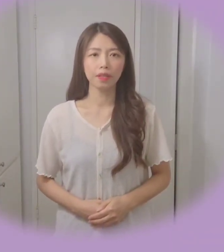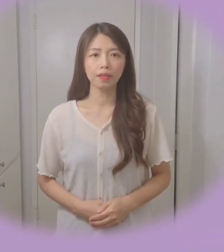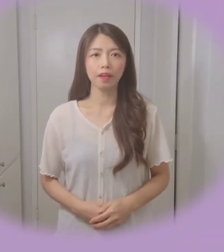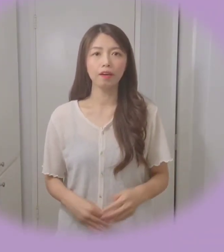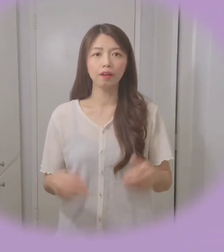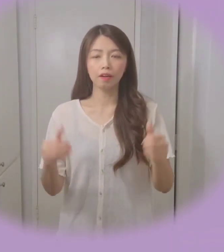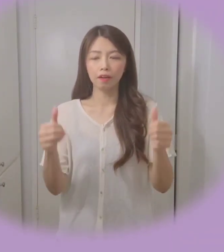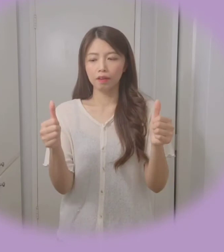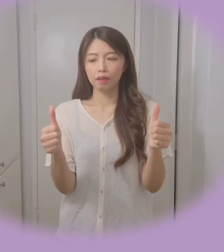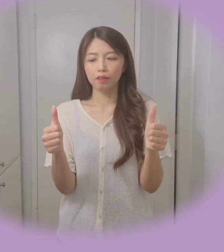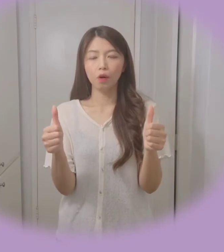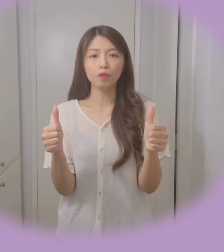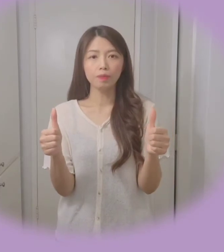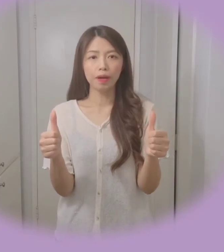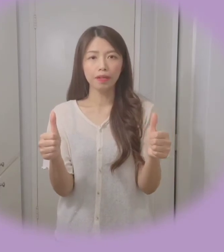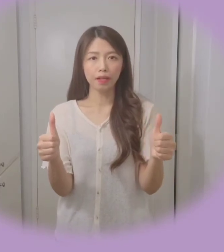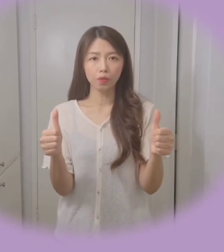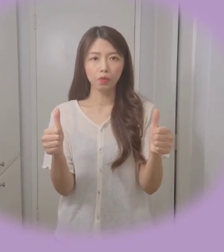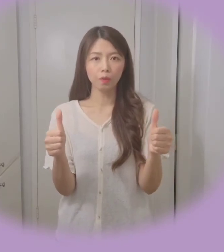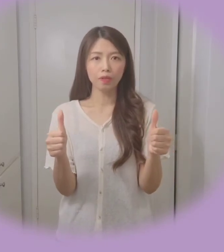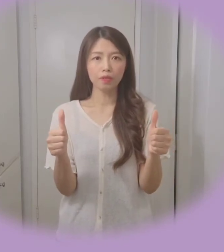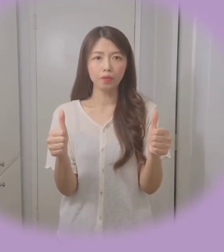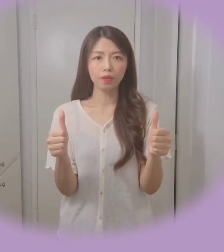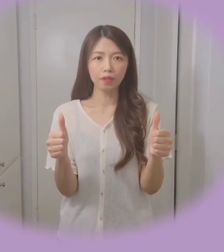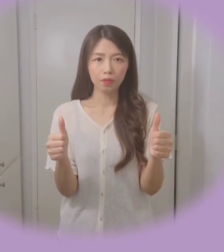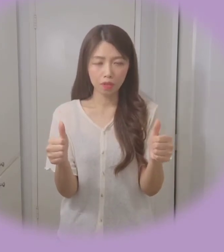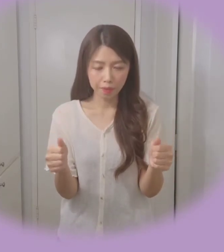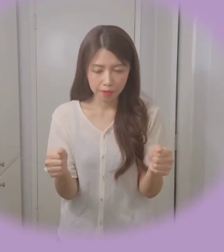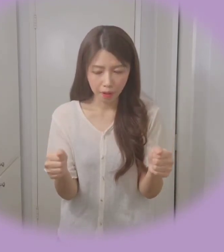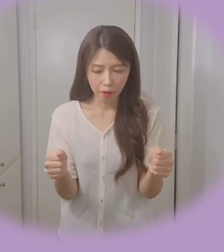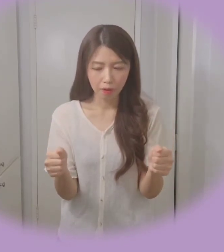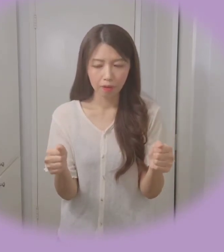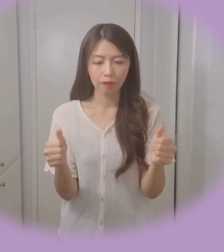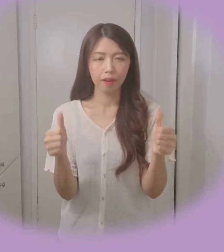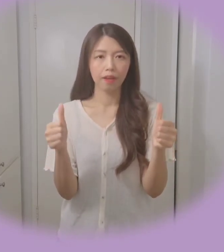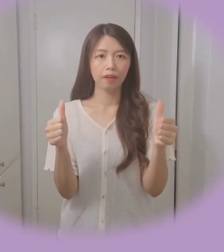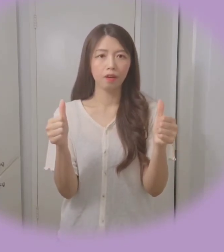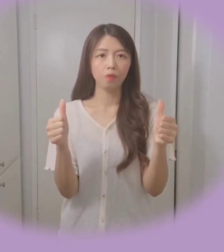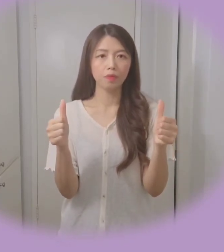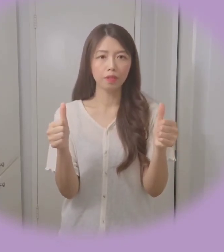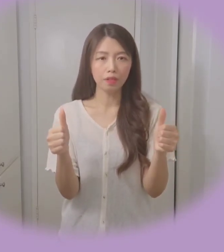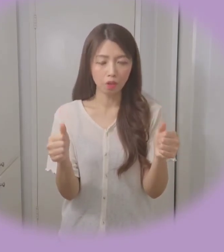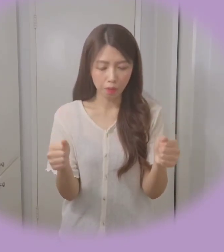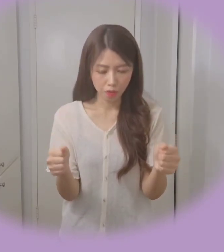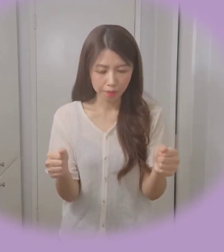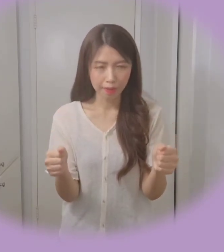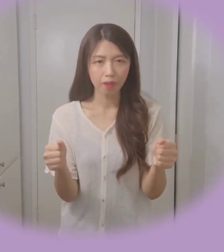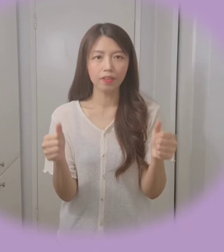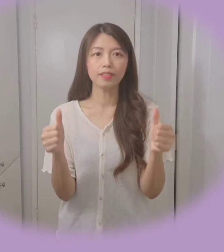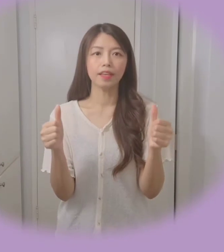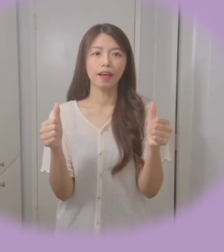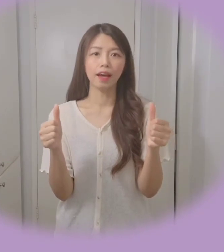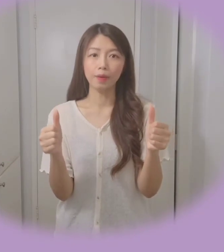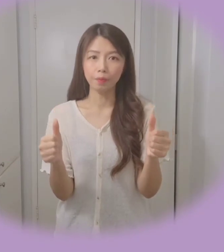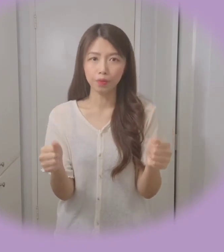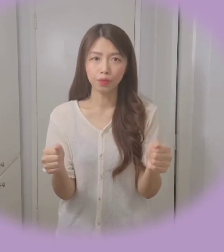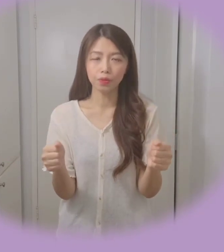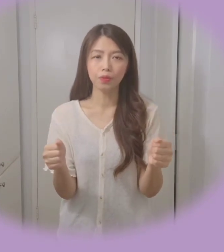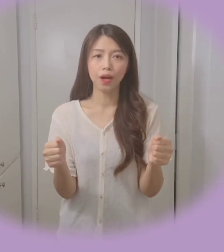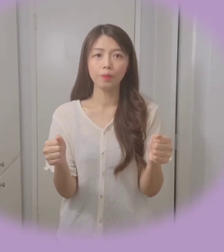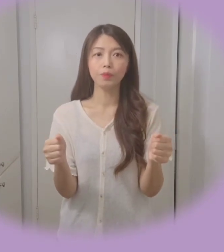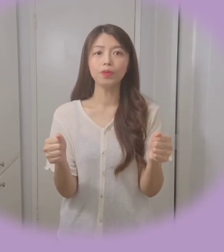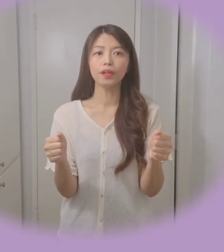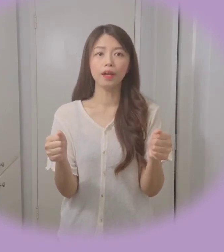수어를 해주시면 되는데요. 엄지만 양손으로 펼친 손을 숙이면서 이렇게 엄지를 접어주시면 돼요. 인사,